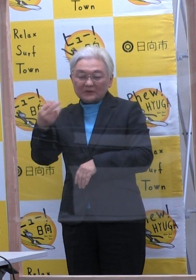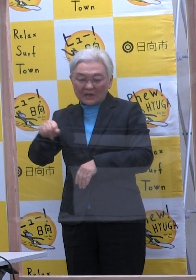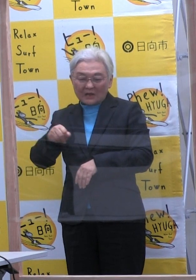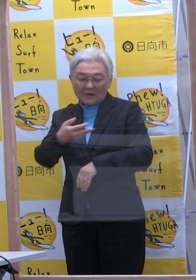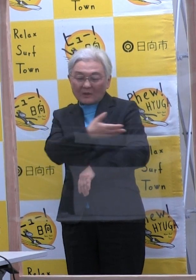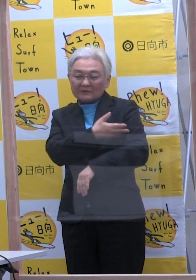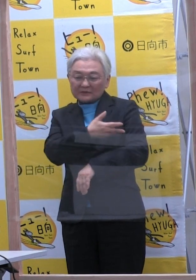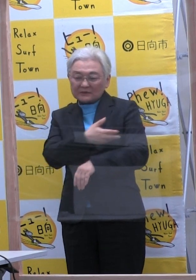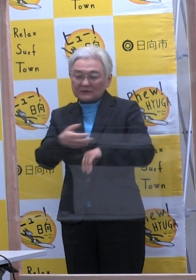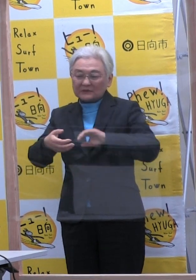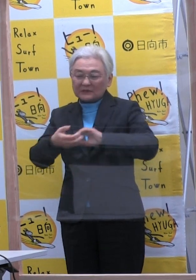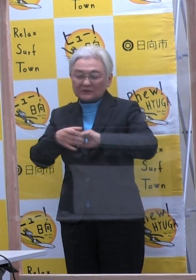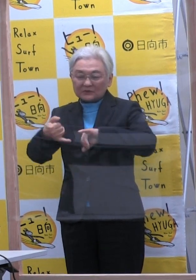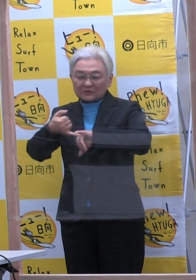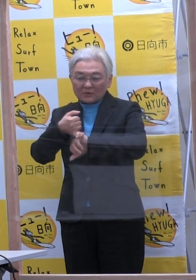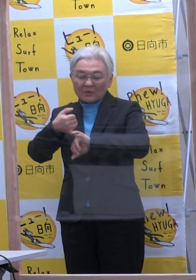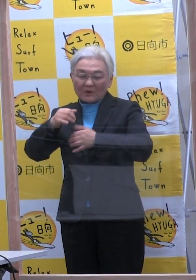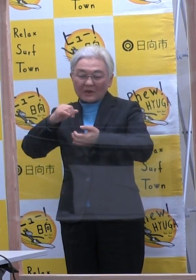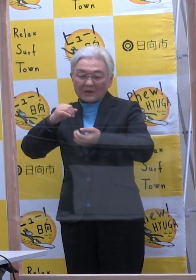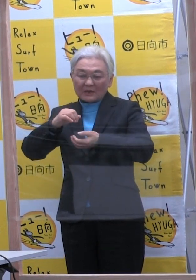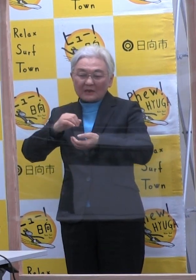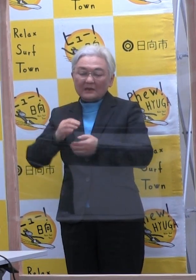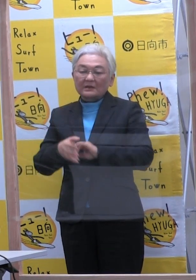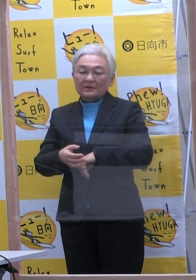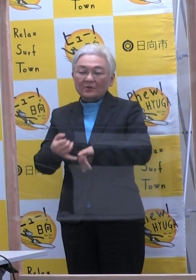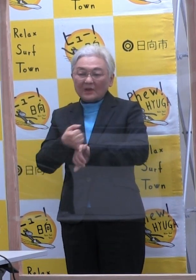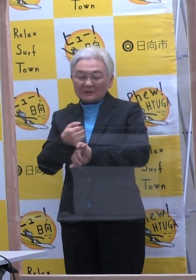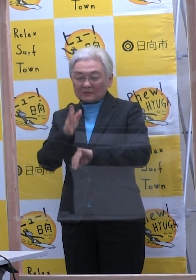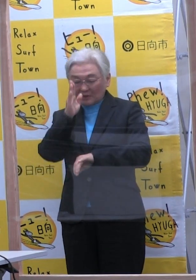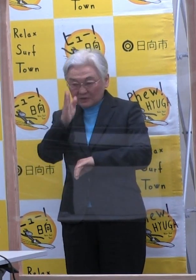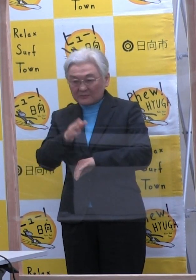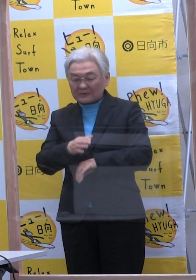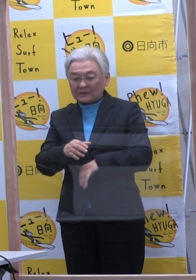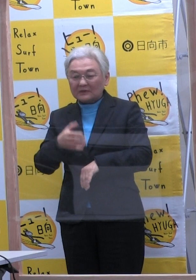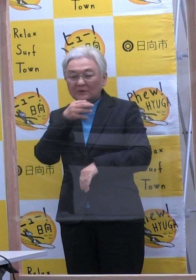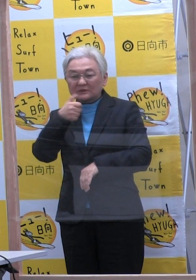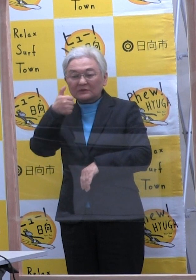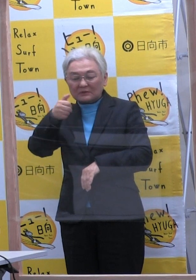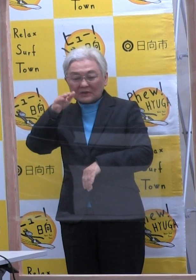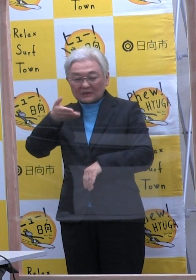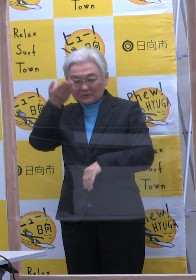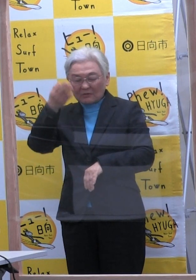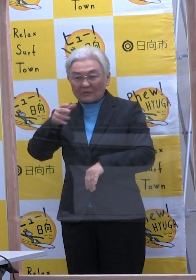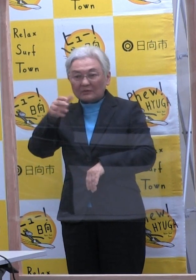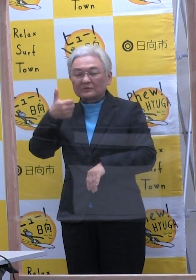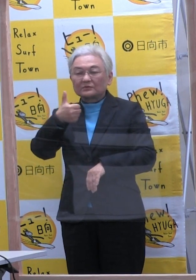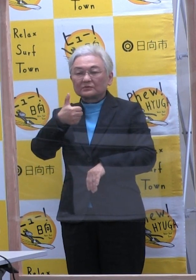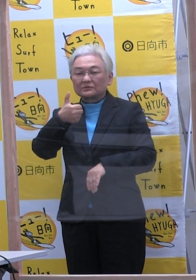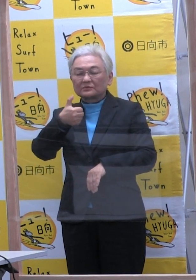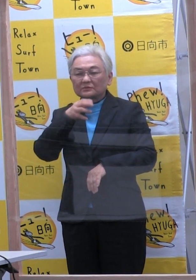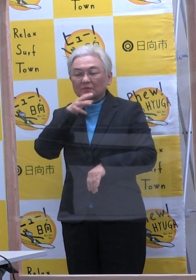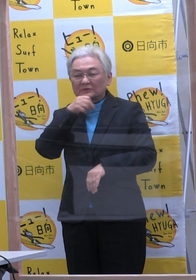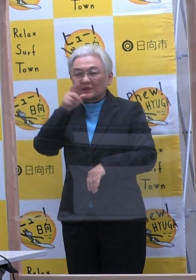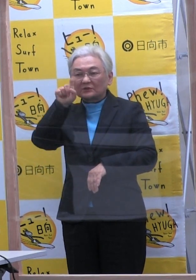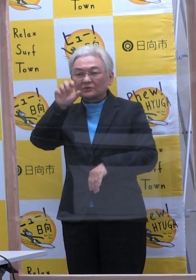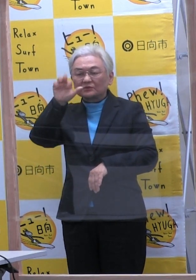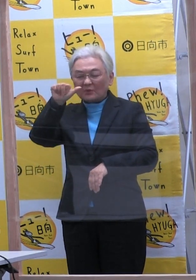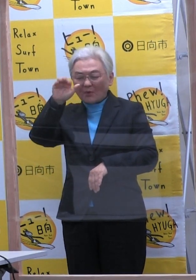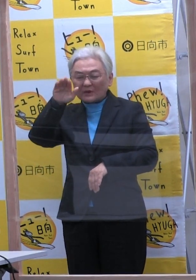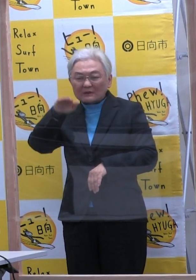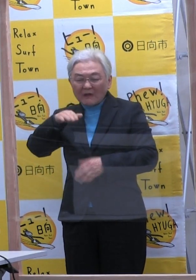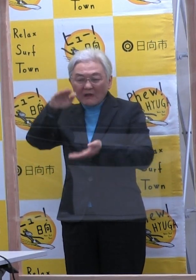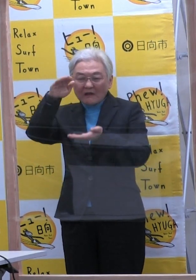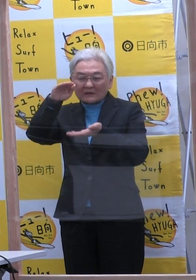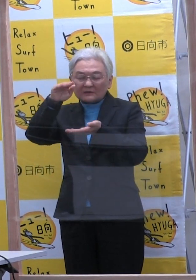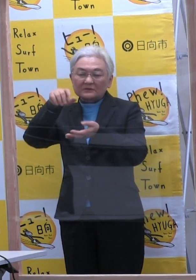お願いをいたします。また5歳以上15歳以下の小児へのコロナワクチン接